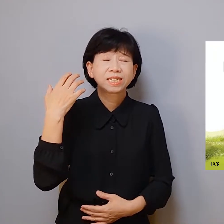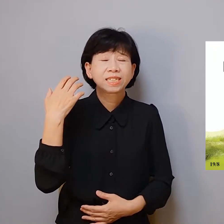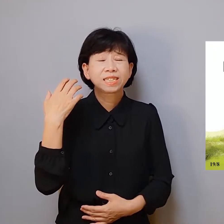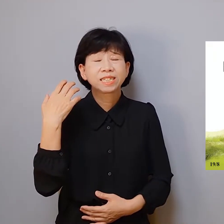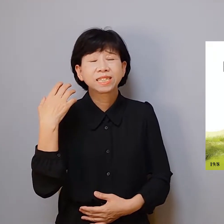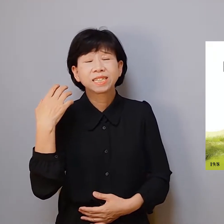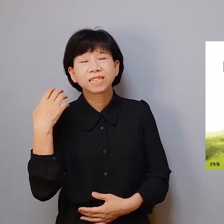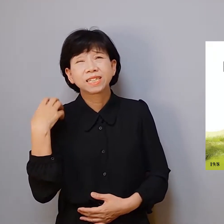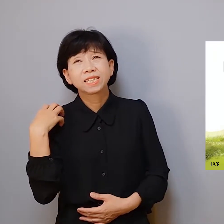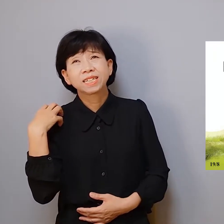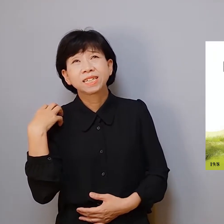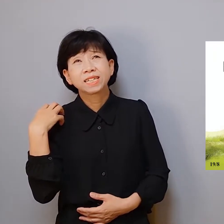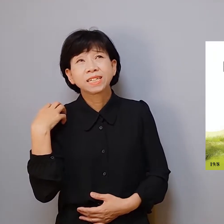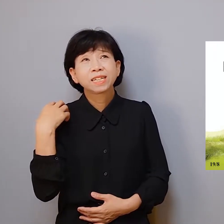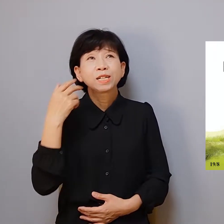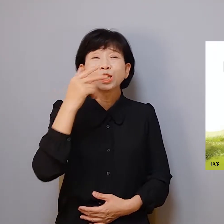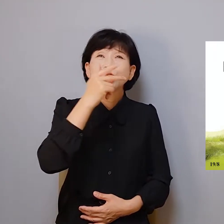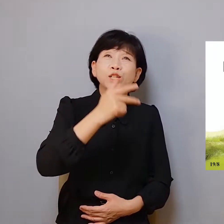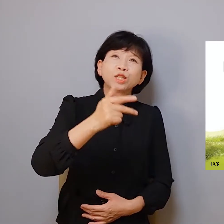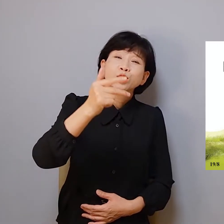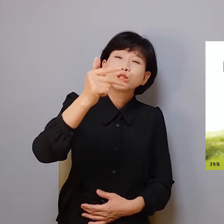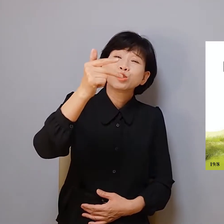이루실